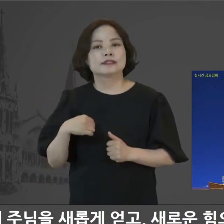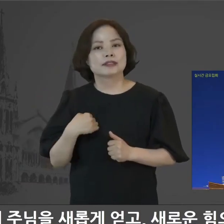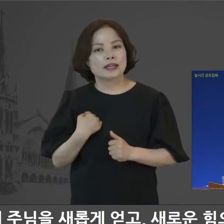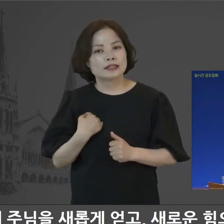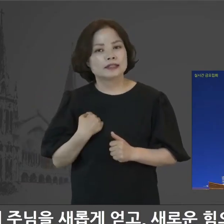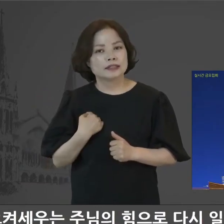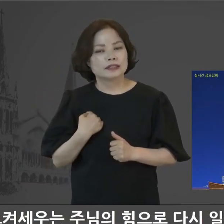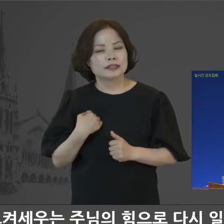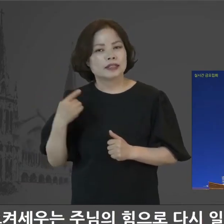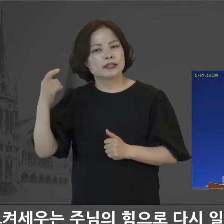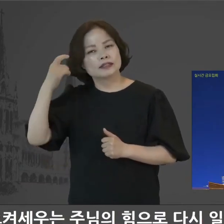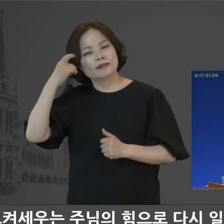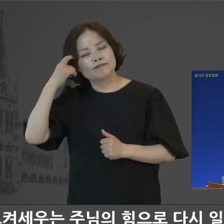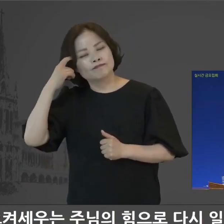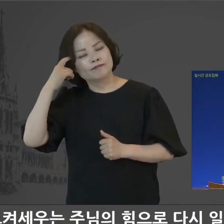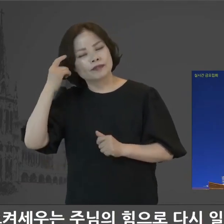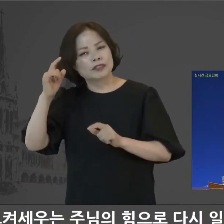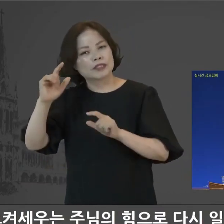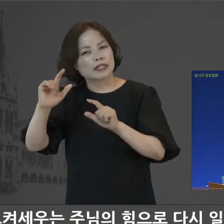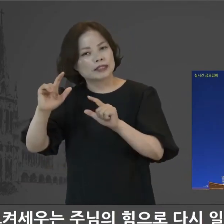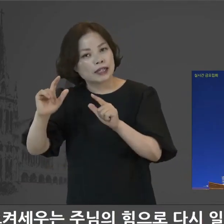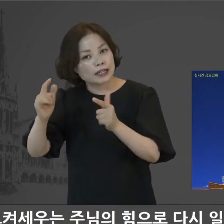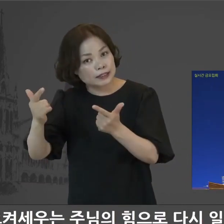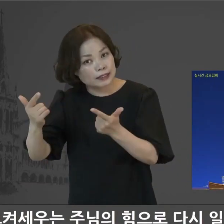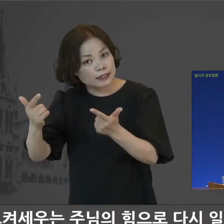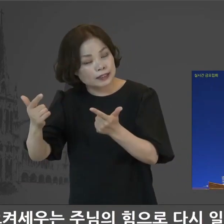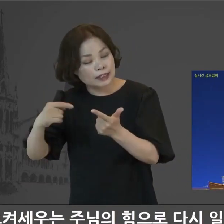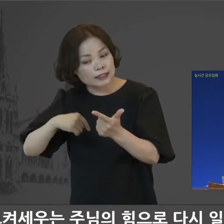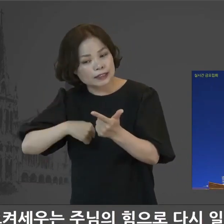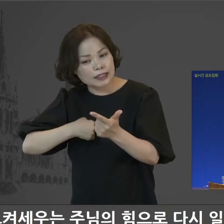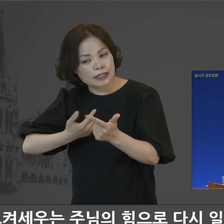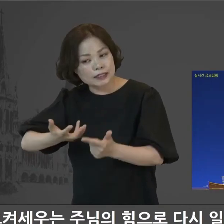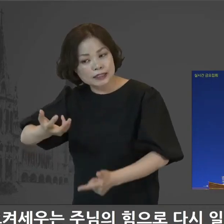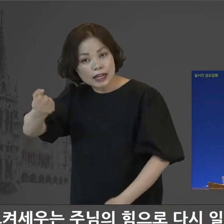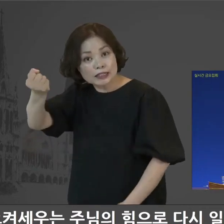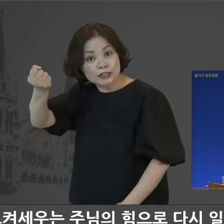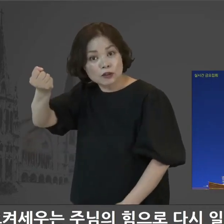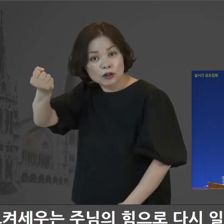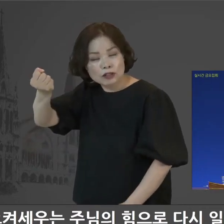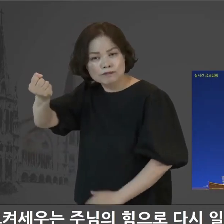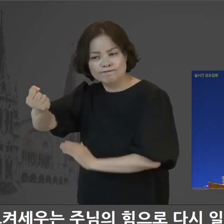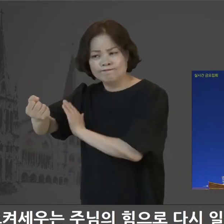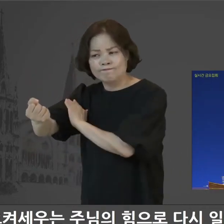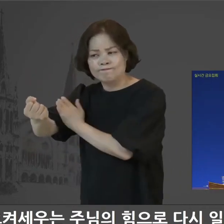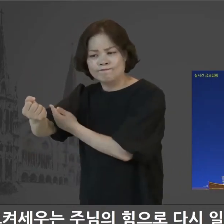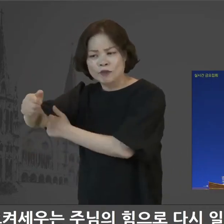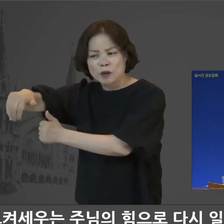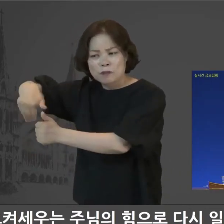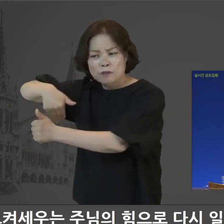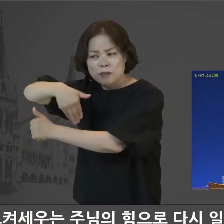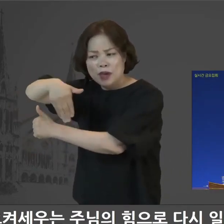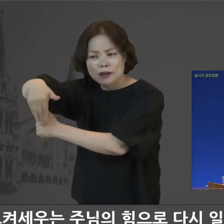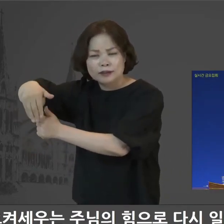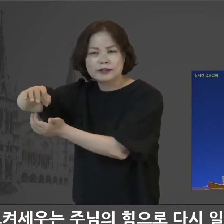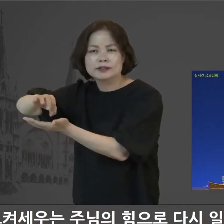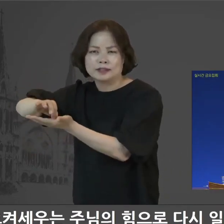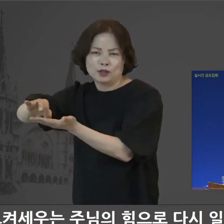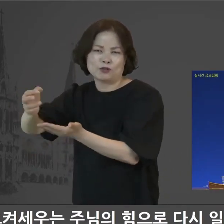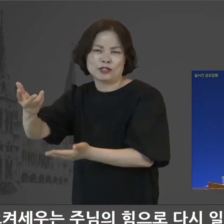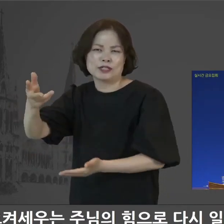자기를 의지하지 아니하는 자신이 가진 것들을, 자신의 배경들을 사용은